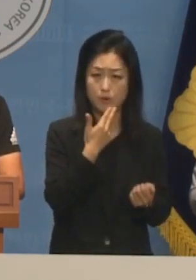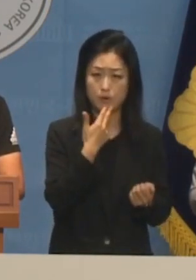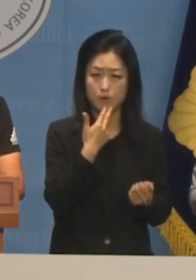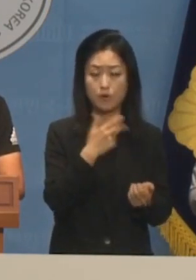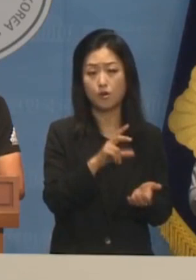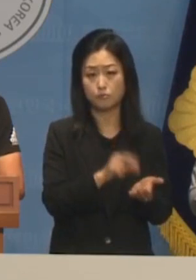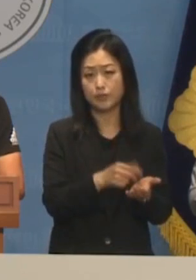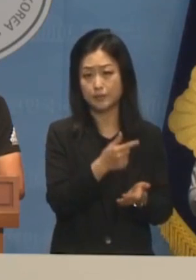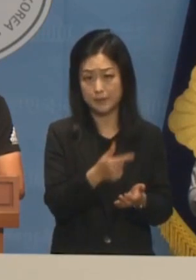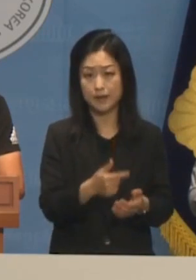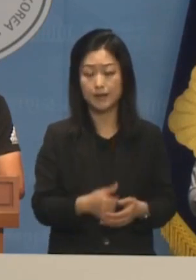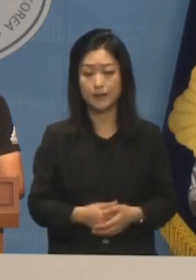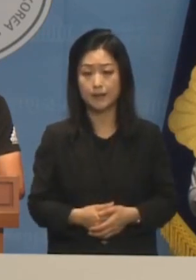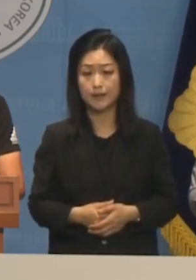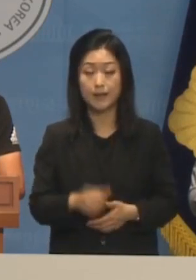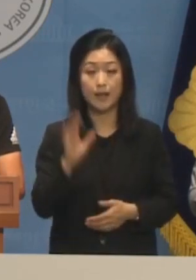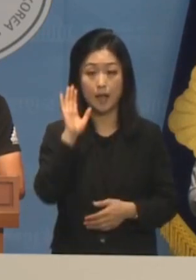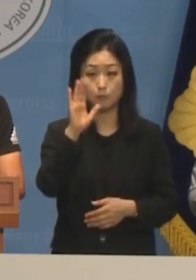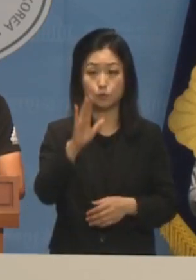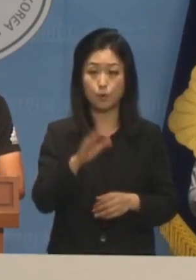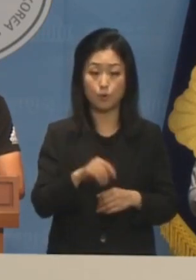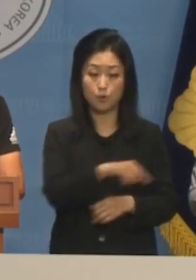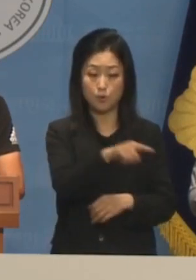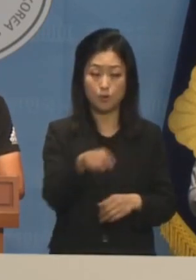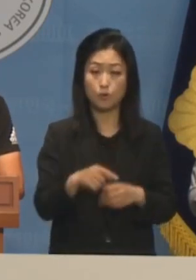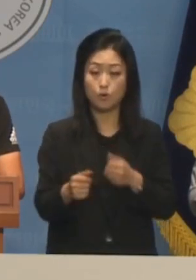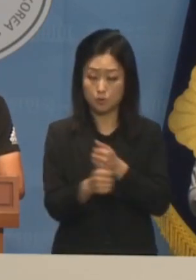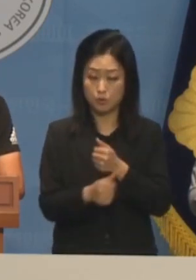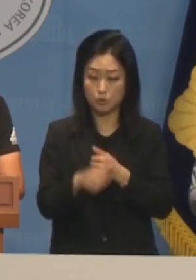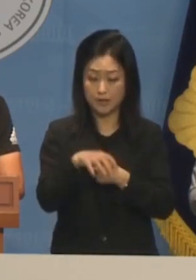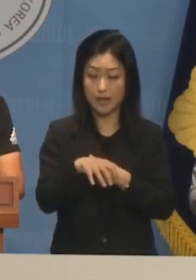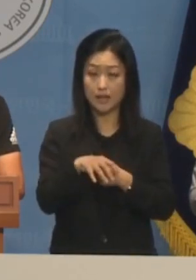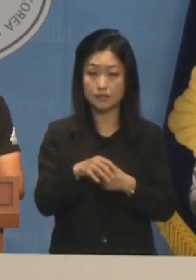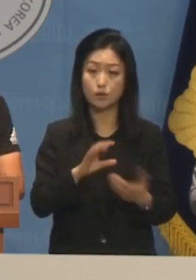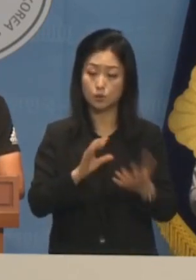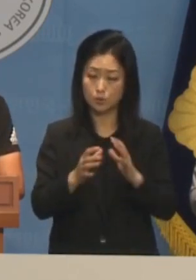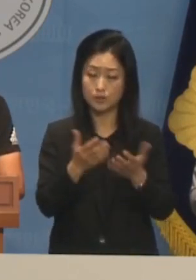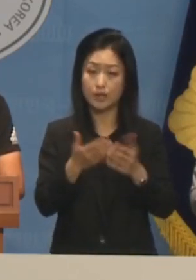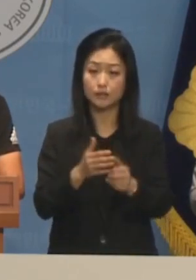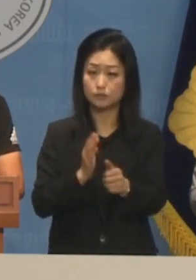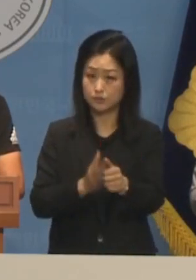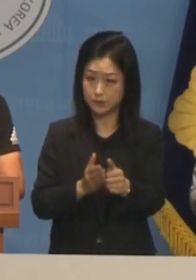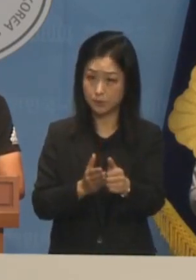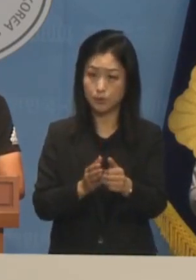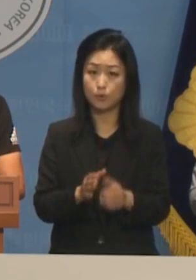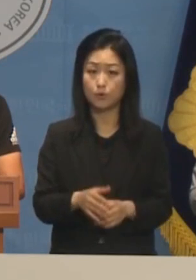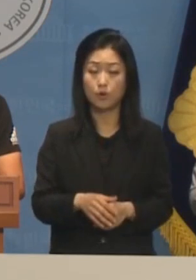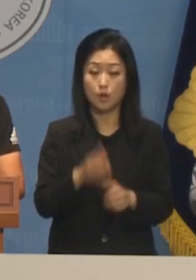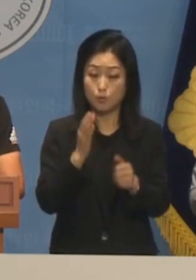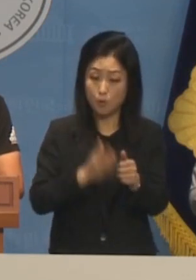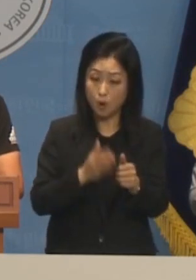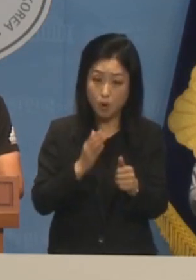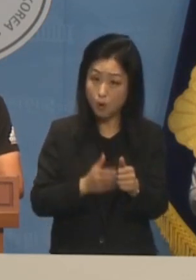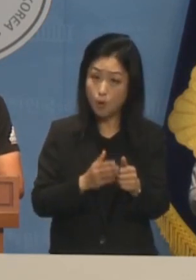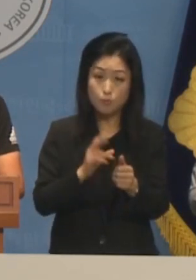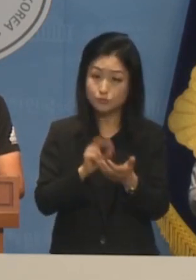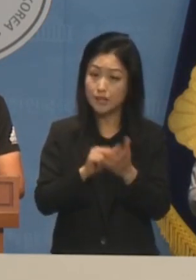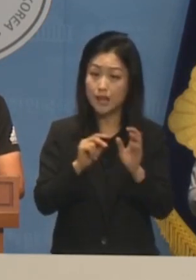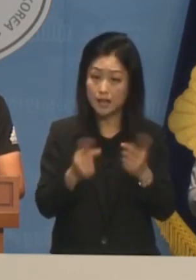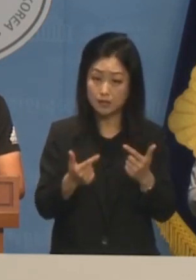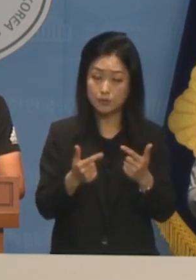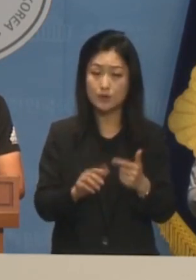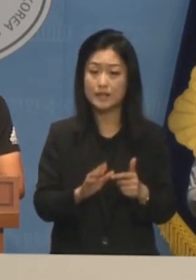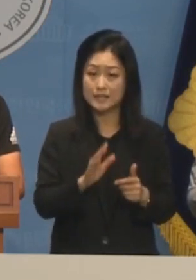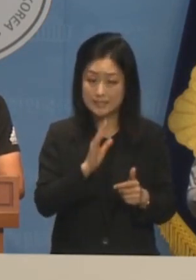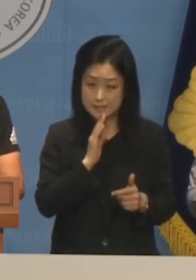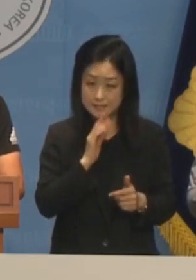중요한 부분입니다. 앞으로의 공무직위원회에서는 여러 논의를 통한 결정이 그저 권고가 아닌 현장의